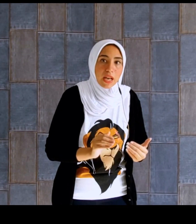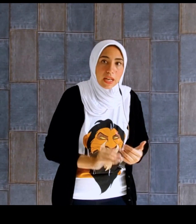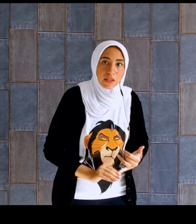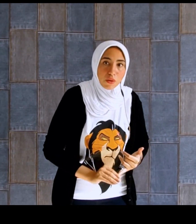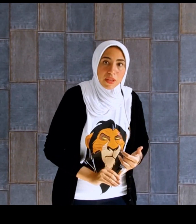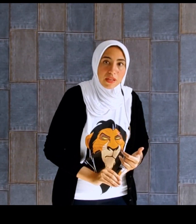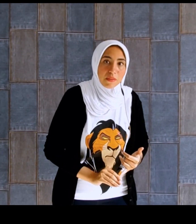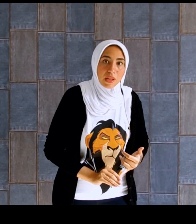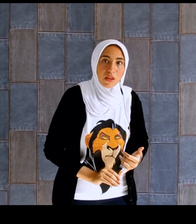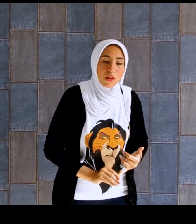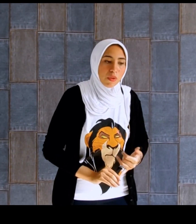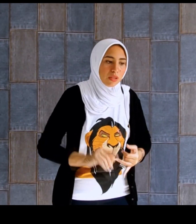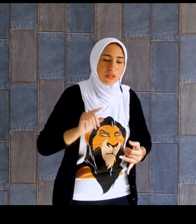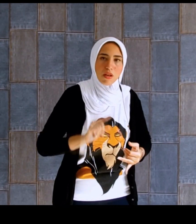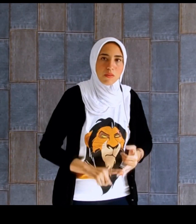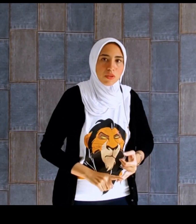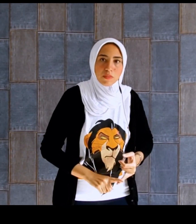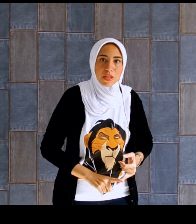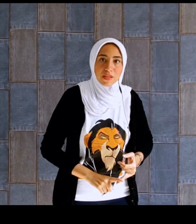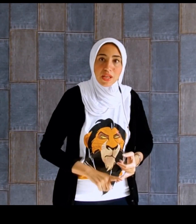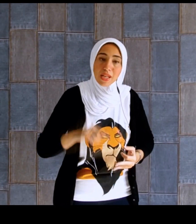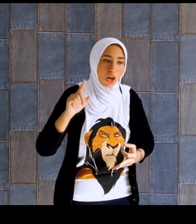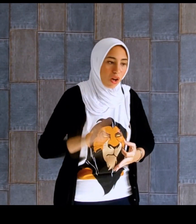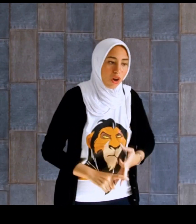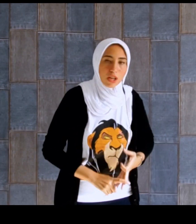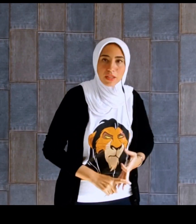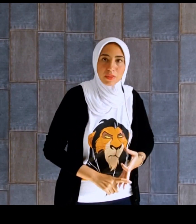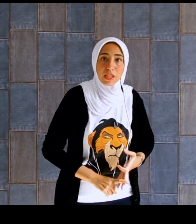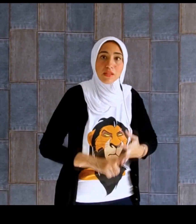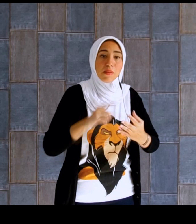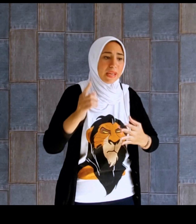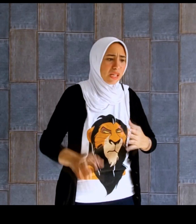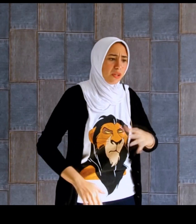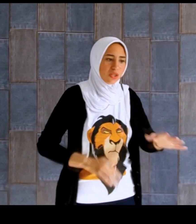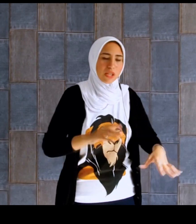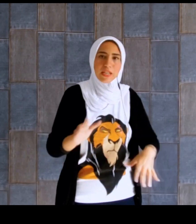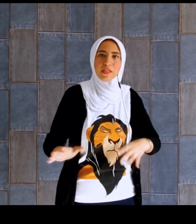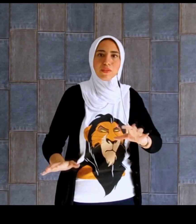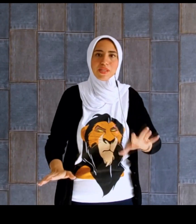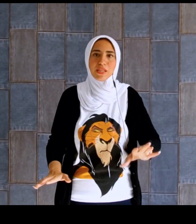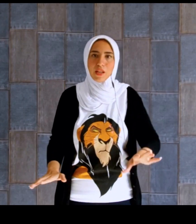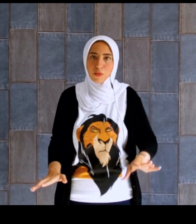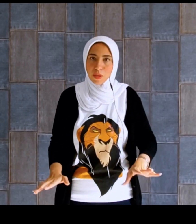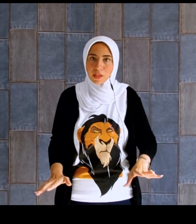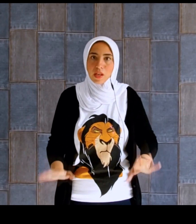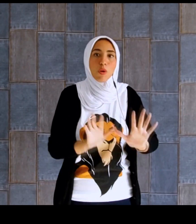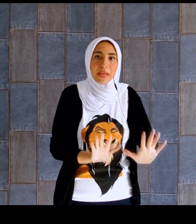فيها عدد عمال اللي بانا الاهرامات الاهرامات تبنت ازاي الاحجار جات منين ده بجانب حصص الاكل اللي اتوزعت على العمال المهم